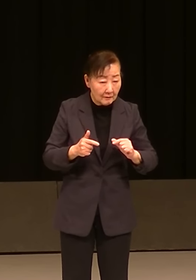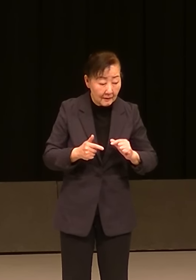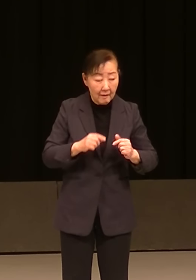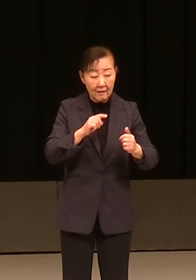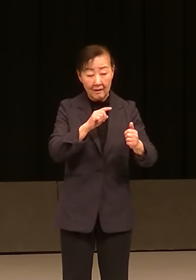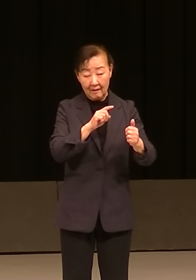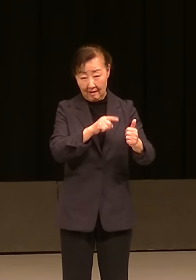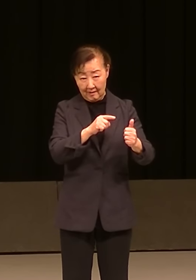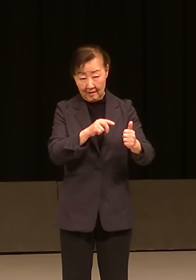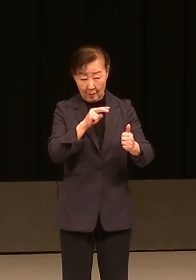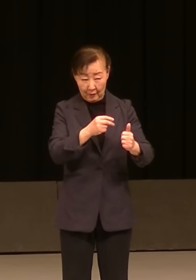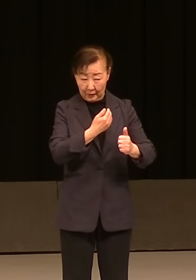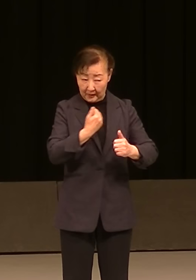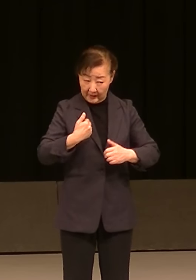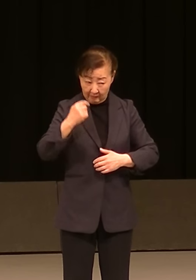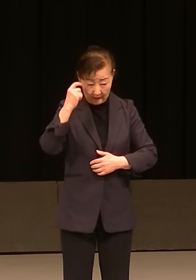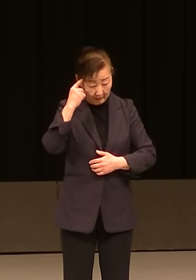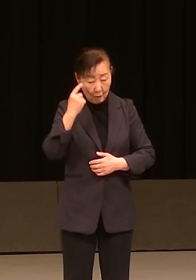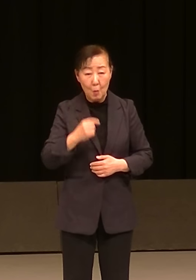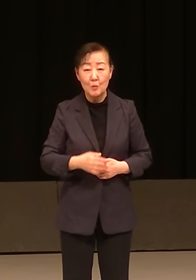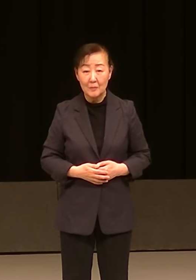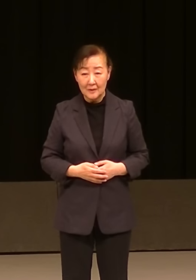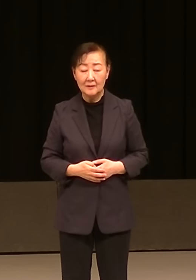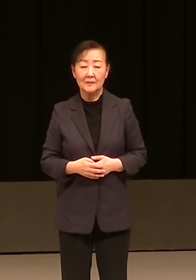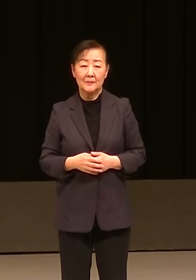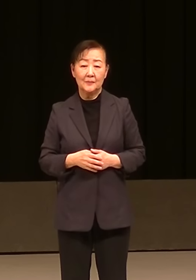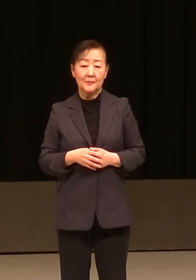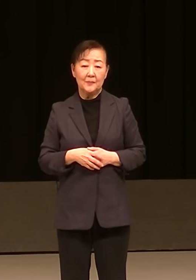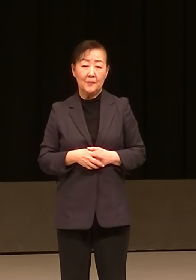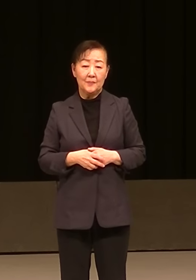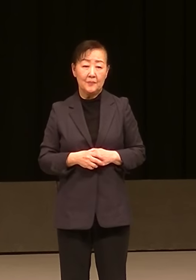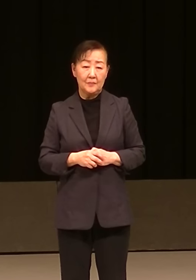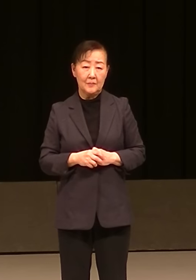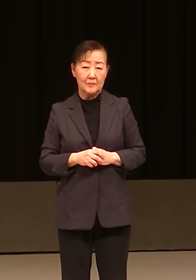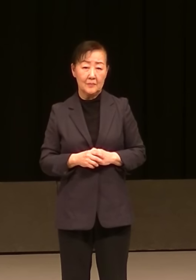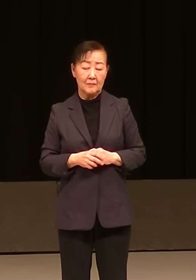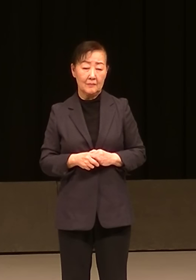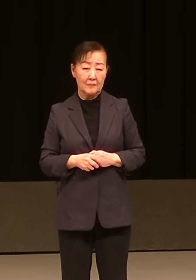ることができるようになるかなと思います。